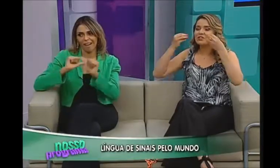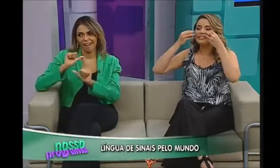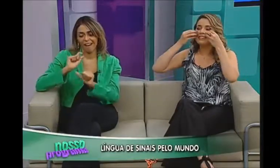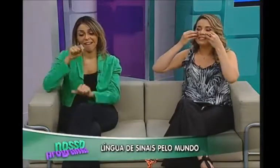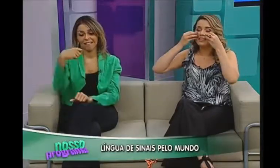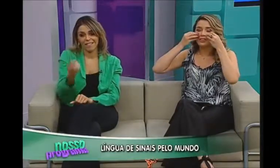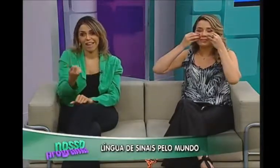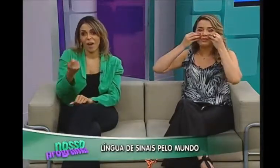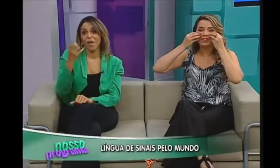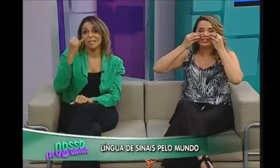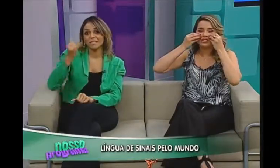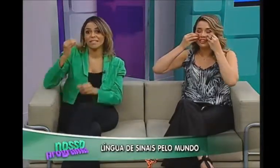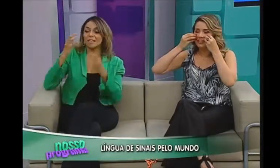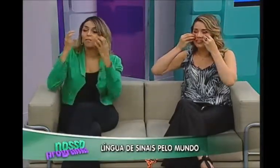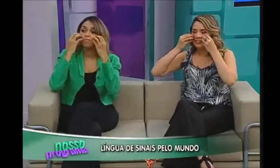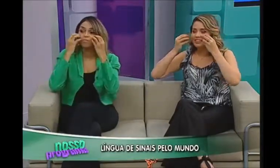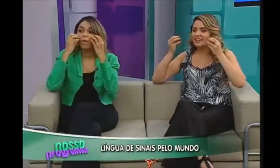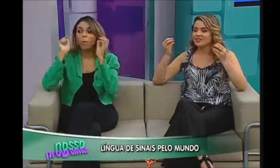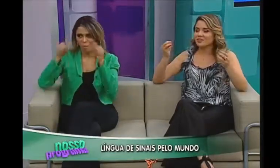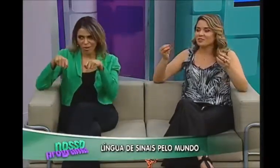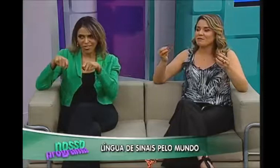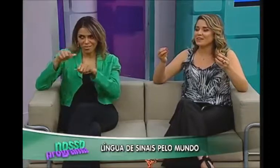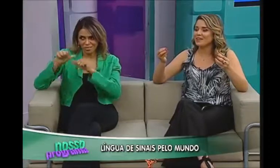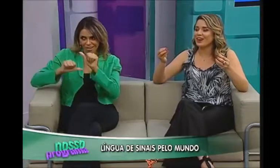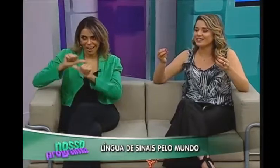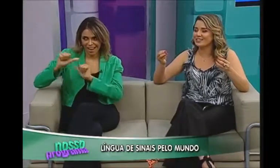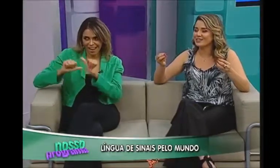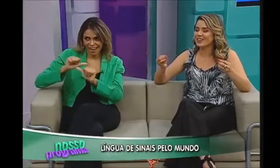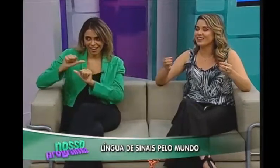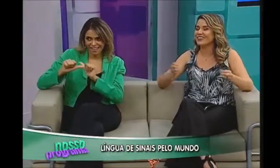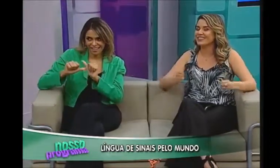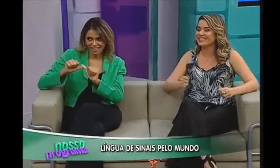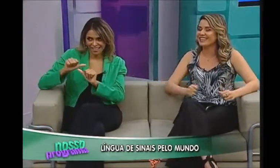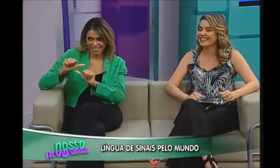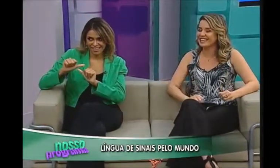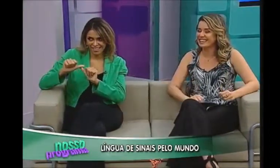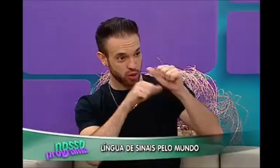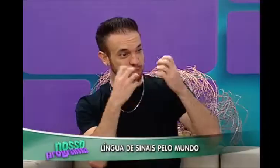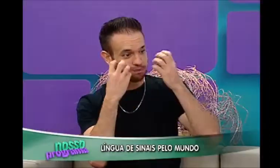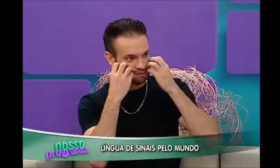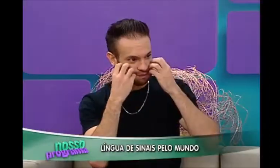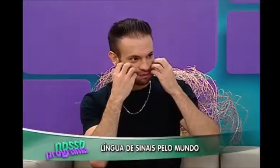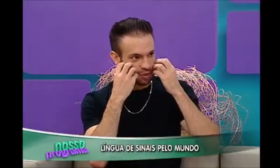fizer assim, ó, de bochechinha, você acha que fica mais fácil de me reconhecer?